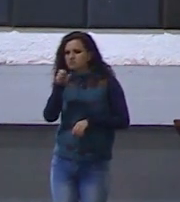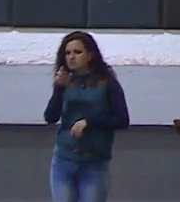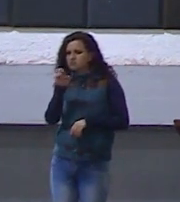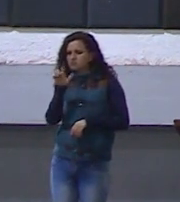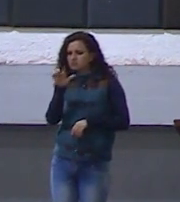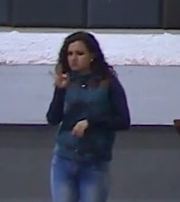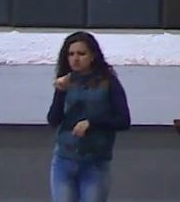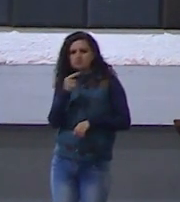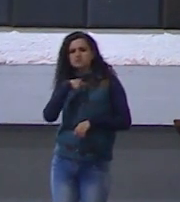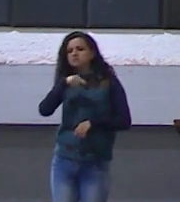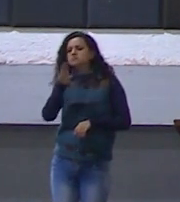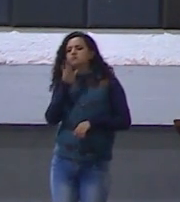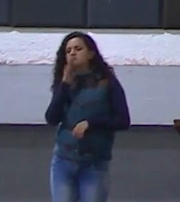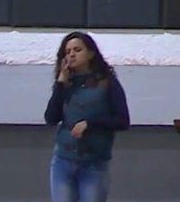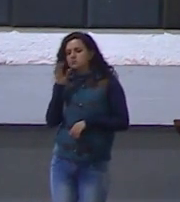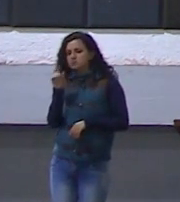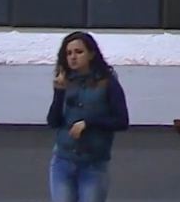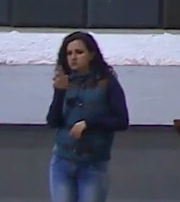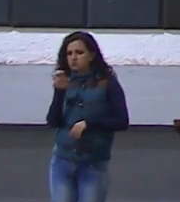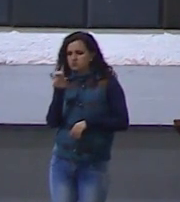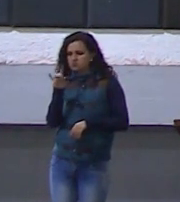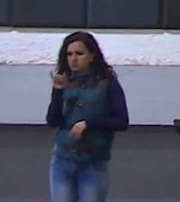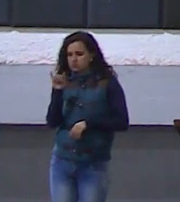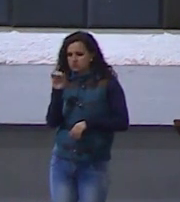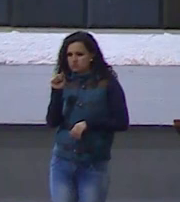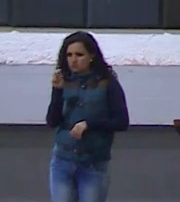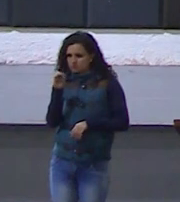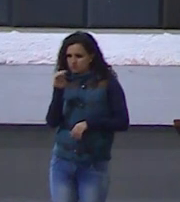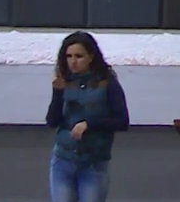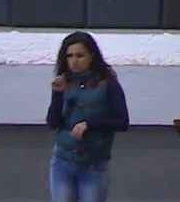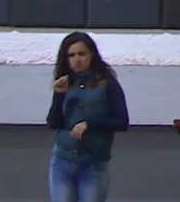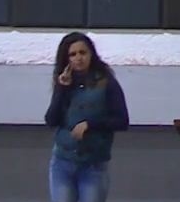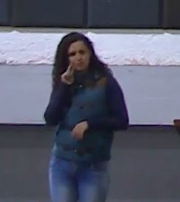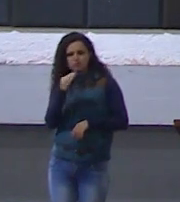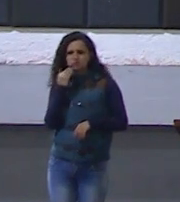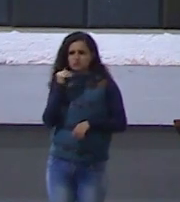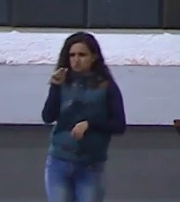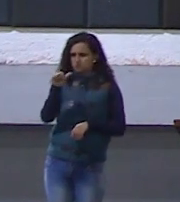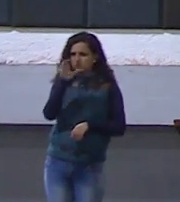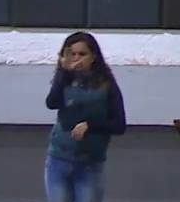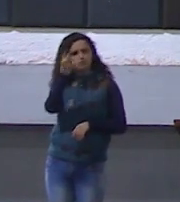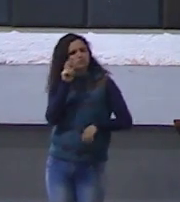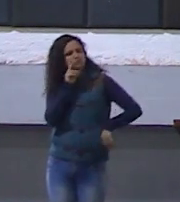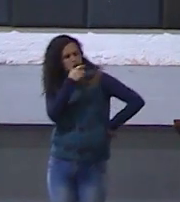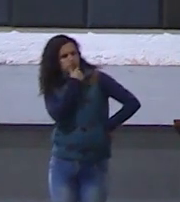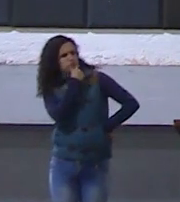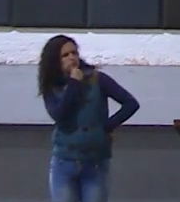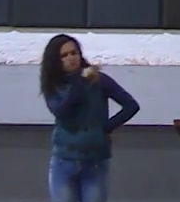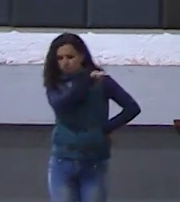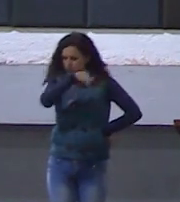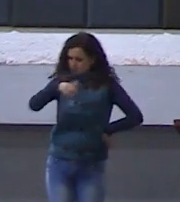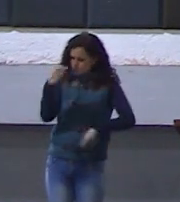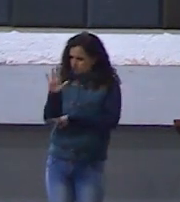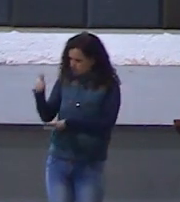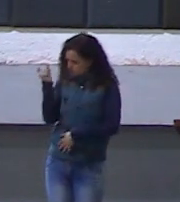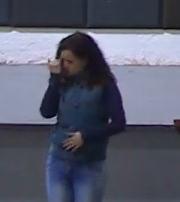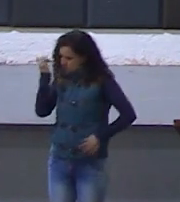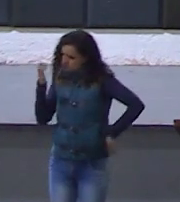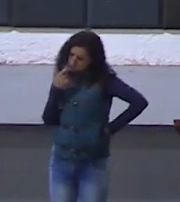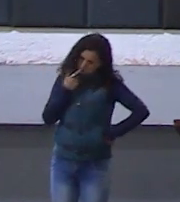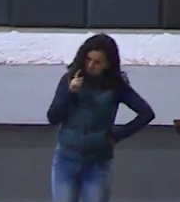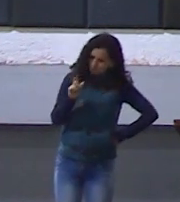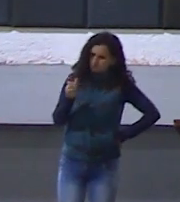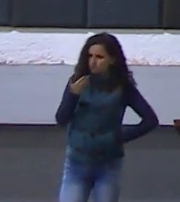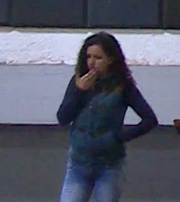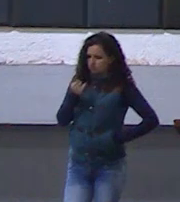freddy amazó y que freddy amazó vio a las muchachas jugando en örebro entonces llegó con la idea y dijo oiga no podríamos